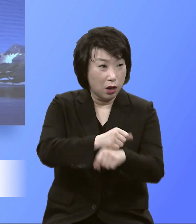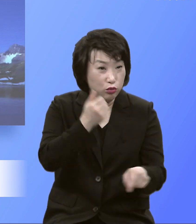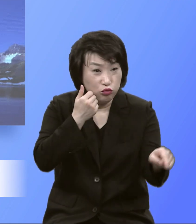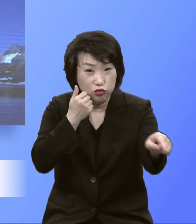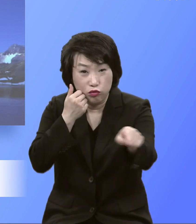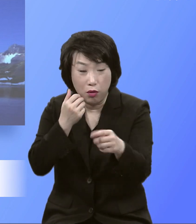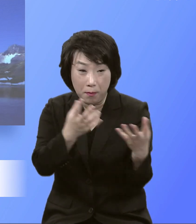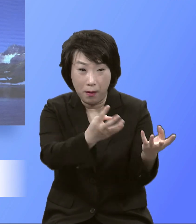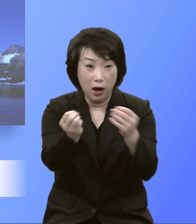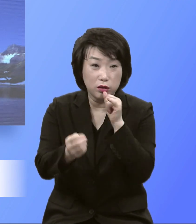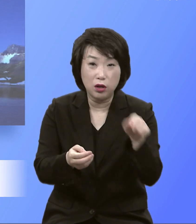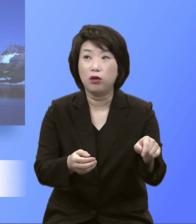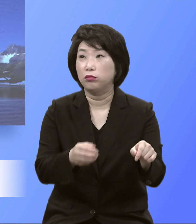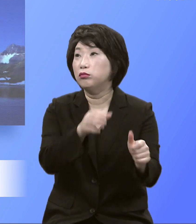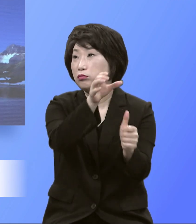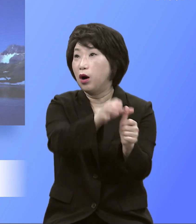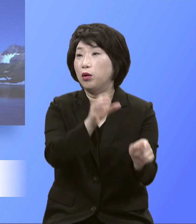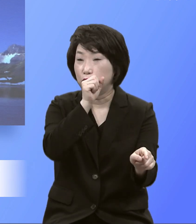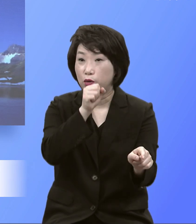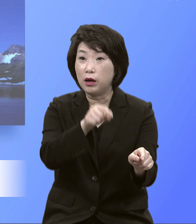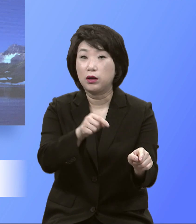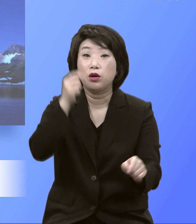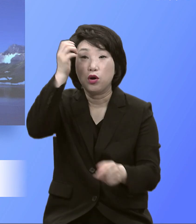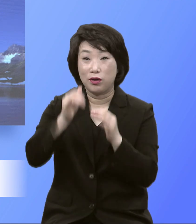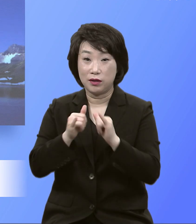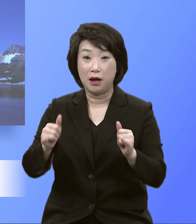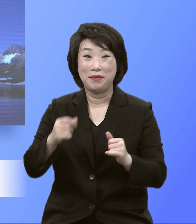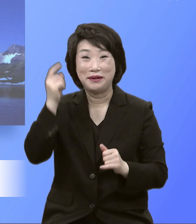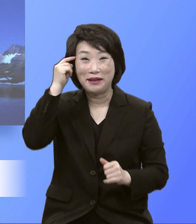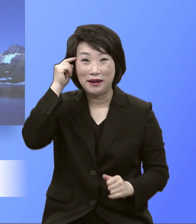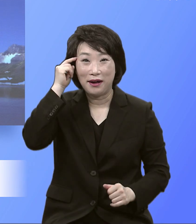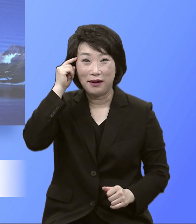사람이 해야 돼. 이게 영의 사람 얘기야.